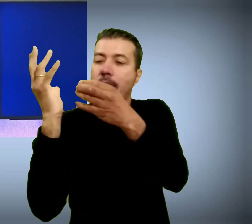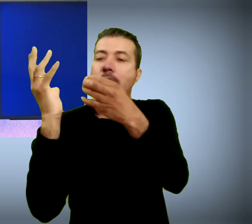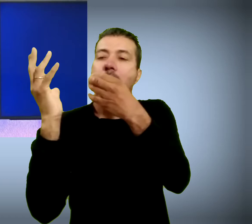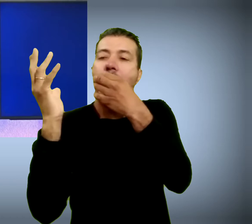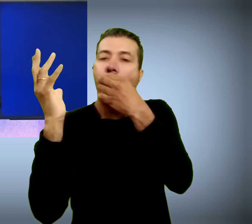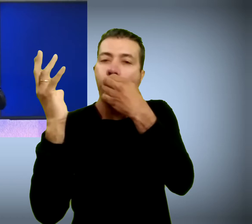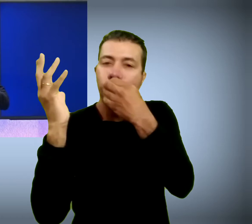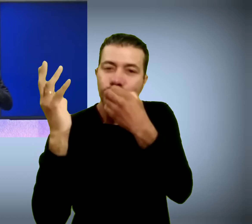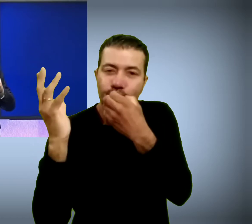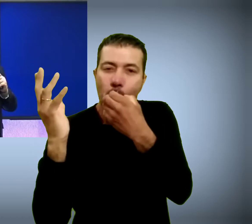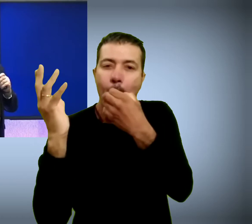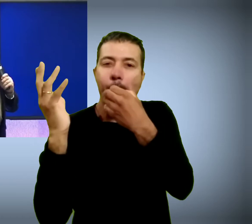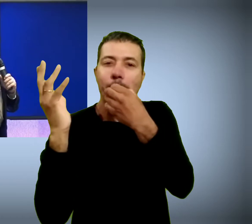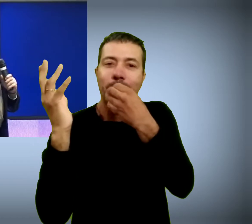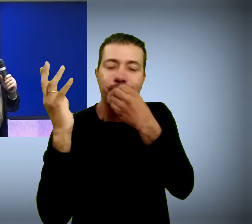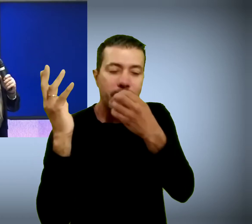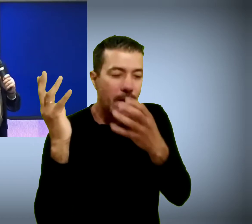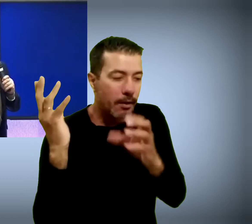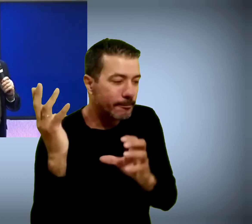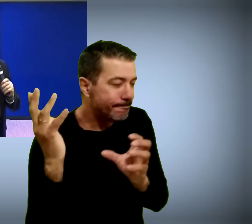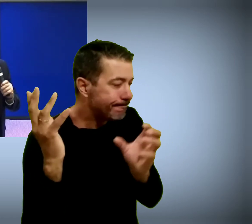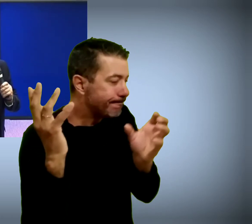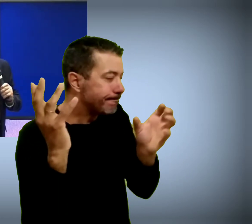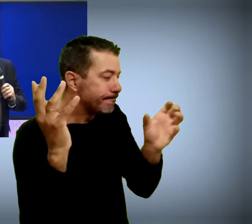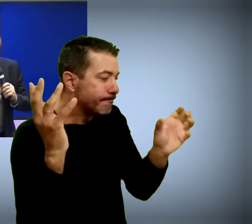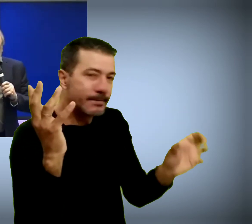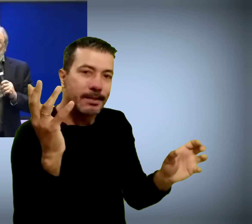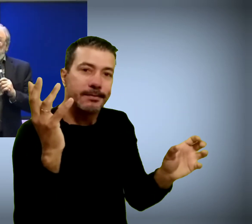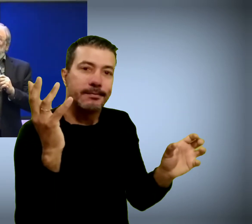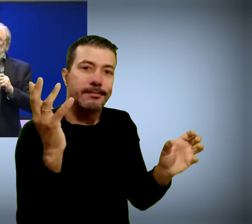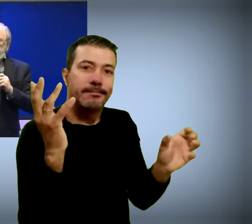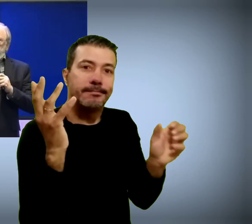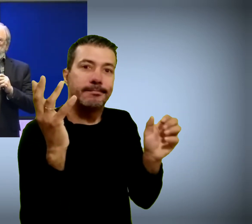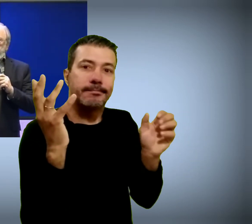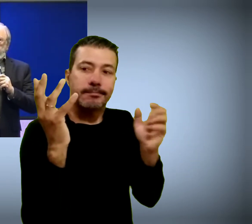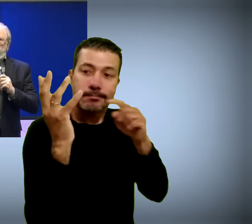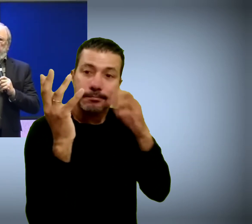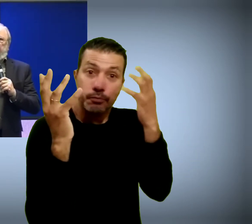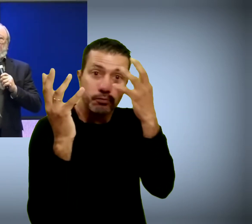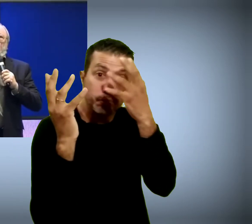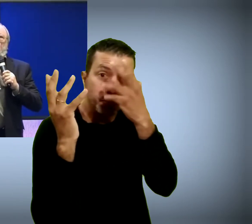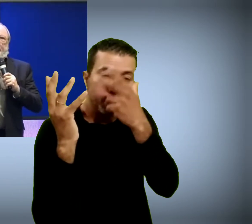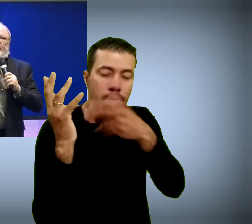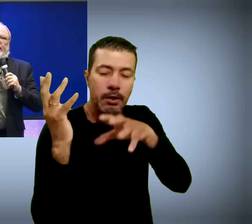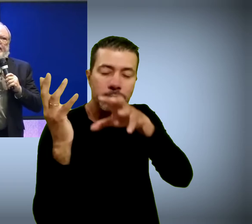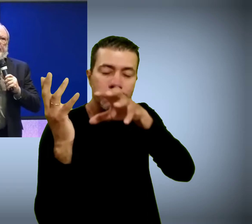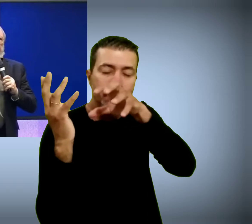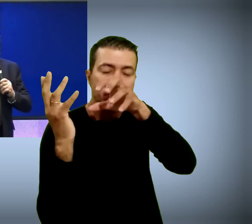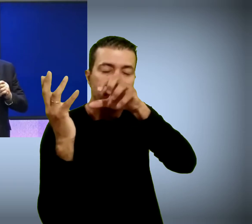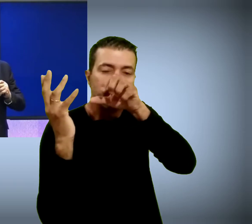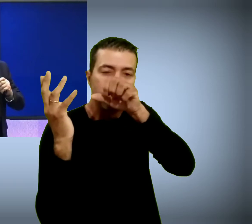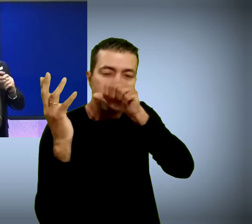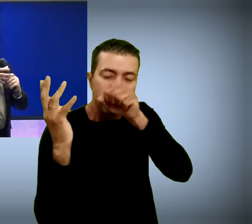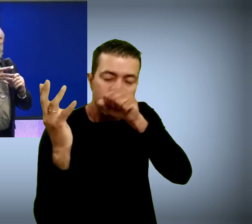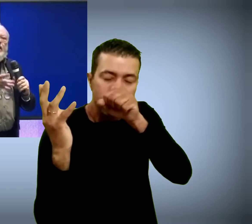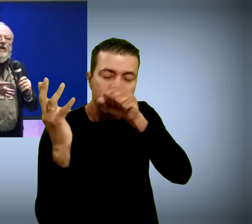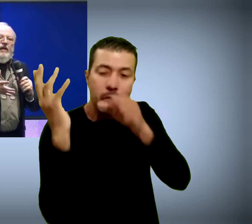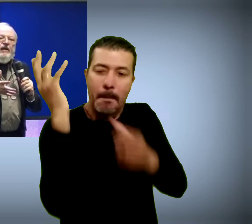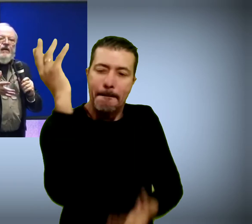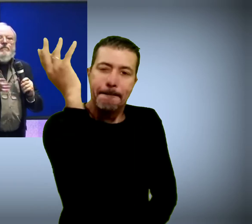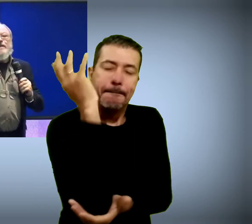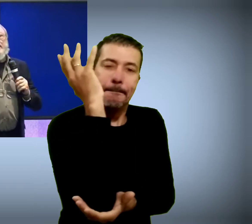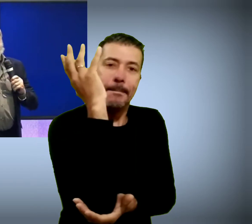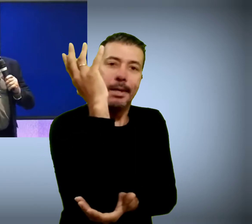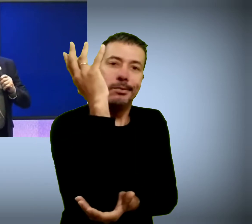comeu. E deu também ao seu marido, e ele comeu. A árvore era bonita, era cheirosa, estava no meio do